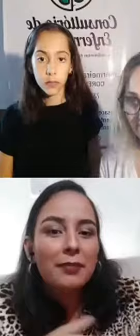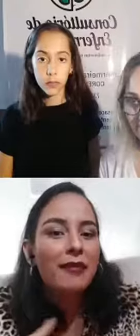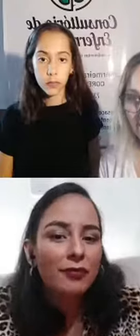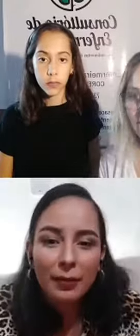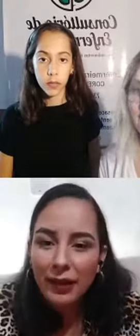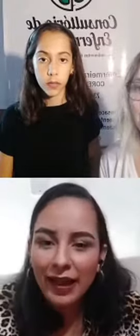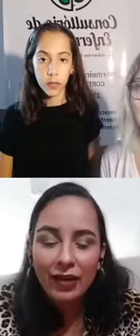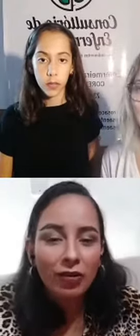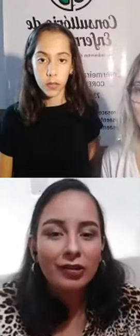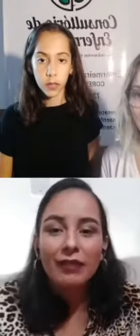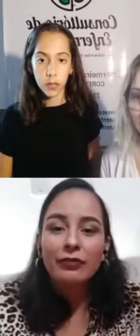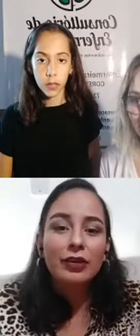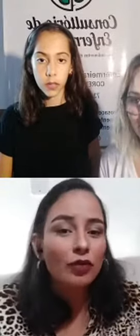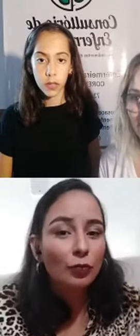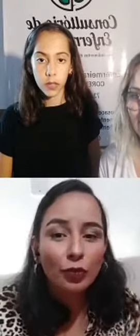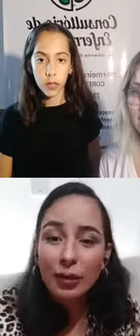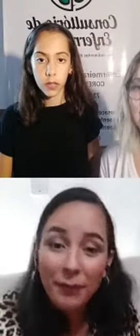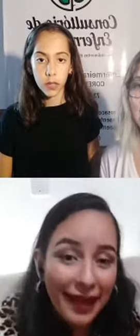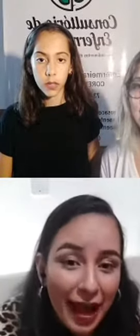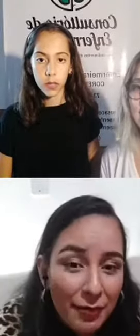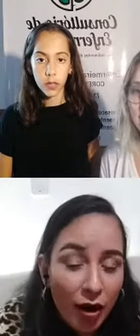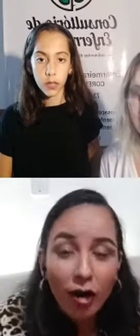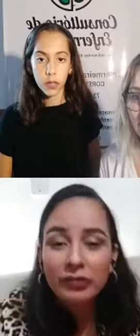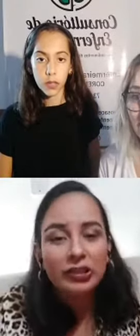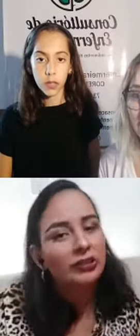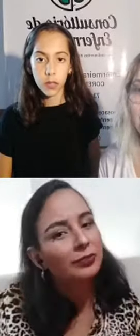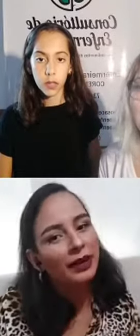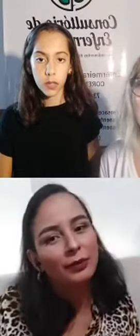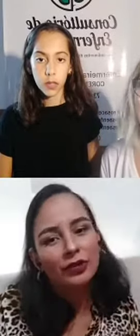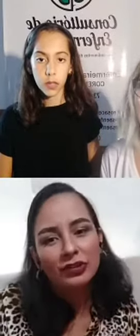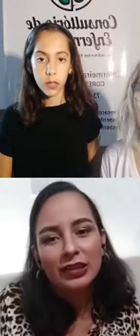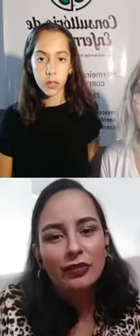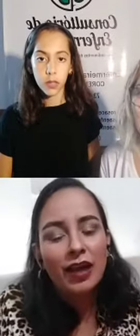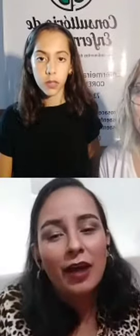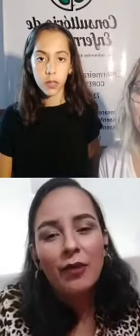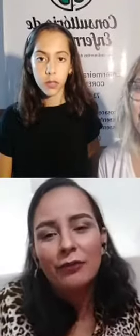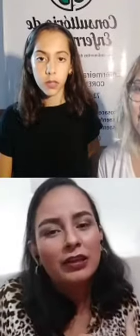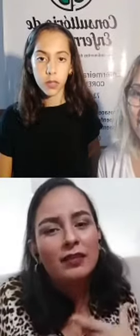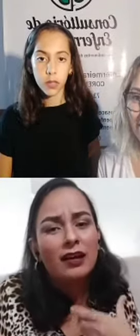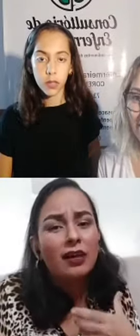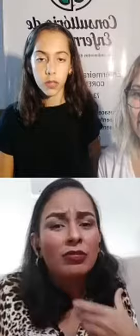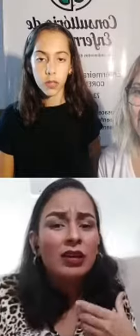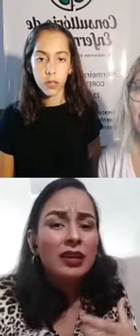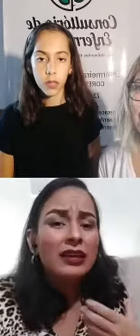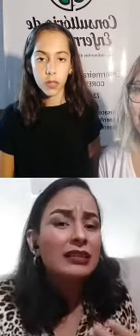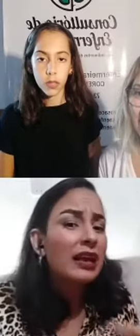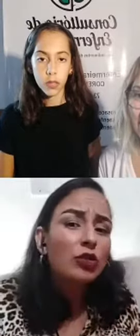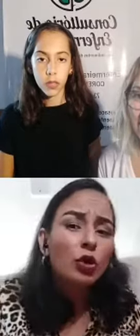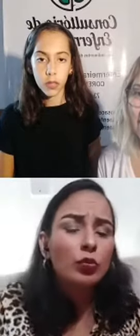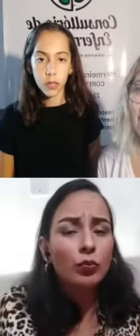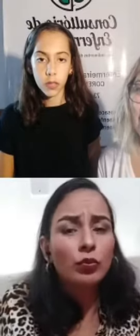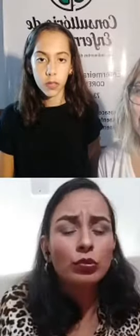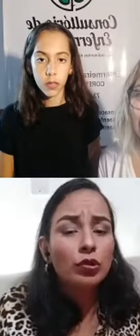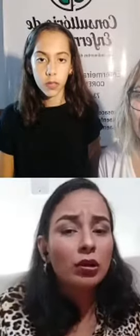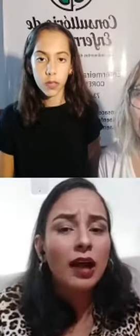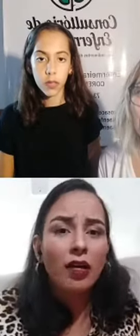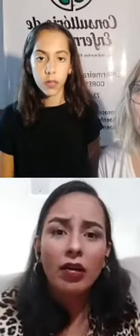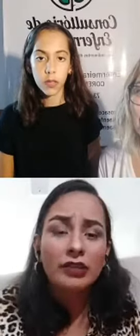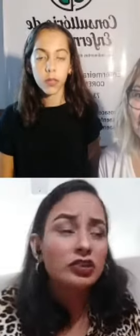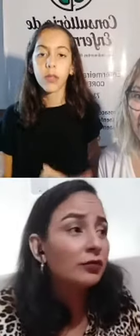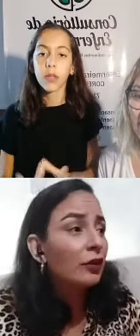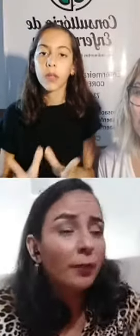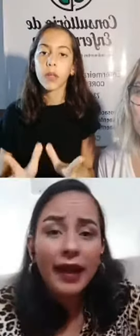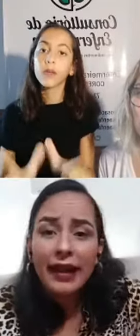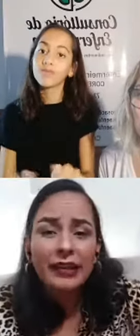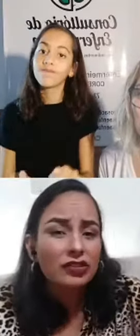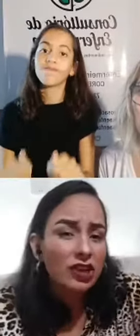medo é minha filha pegar coronavírus, eu não poder pegar minha... gente, pelo amor de Deus, é uma aflição que tá em todo mundo, toda hora. A